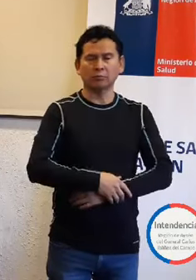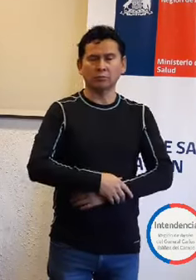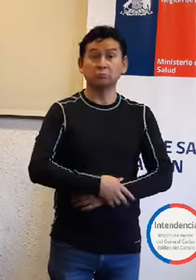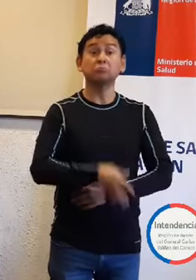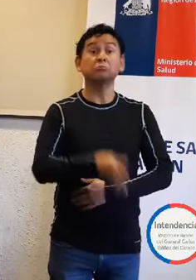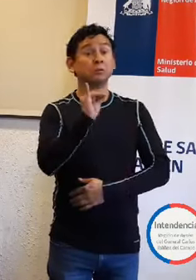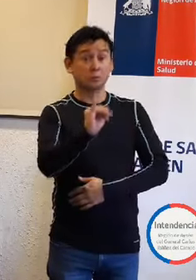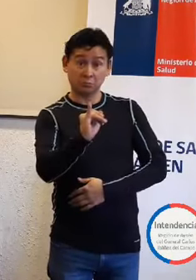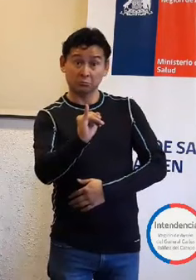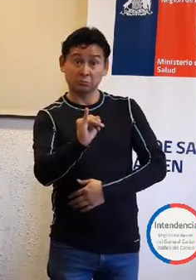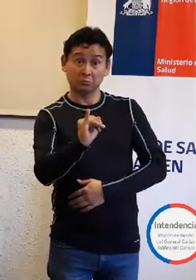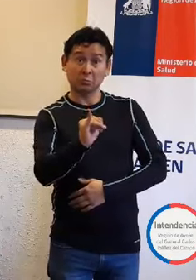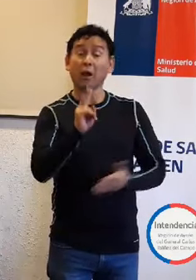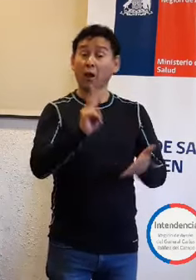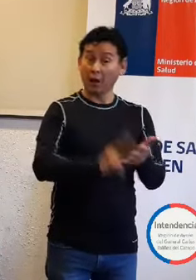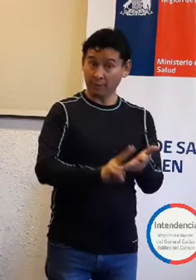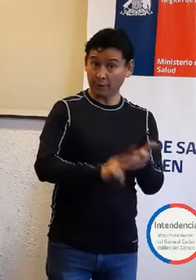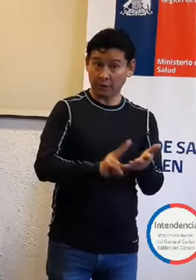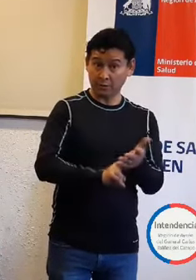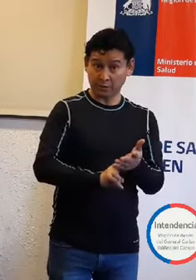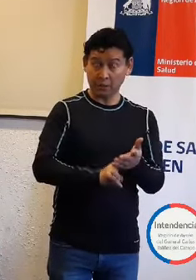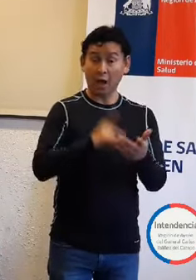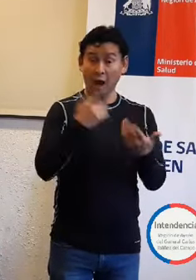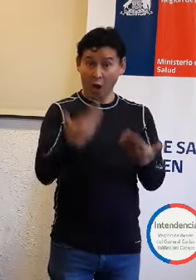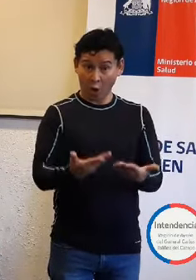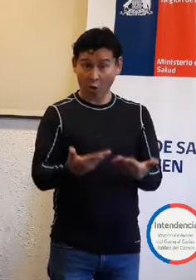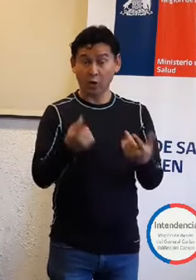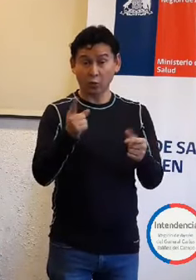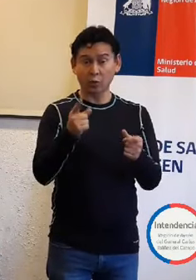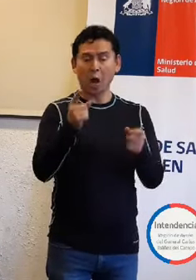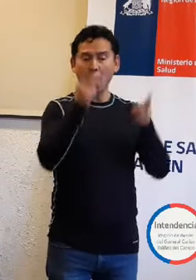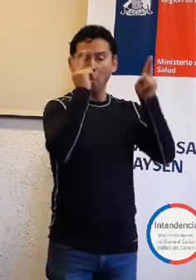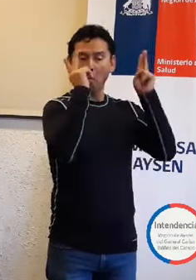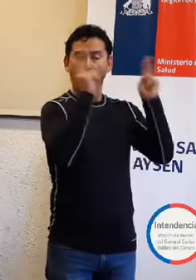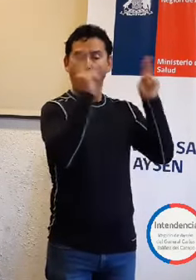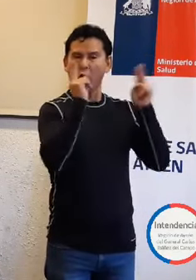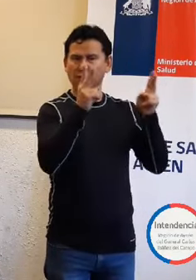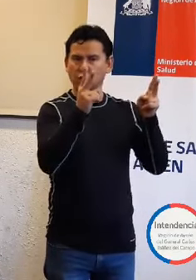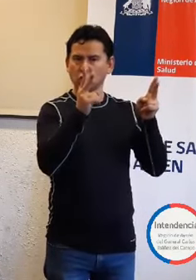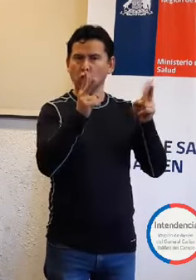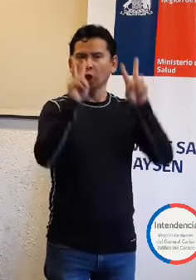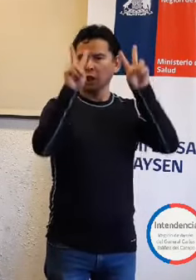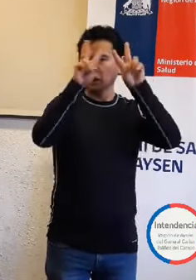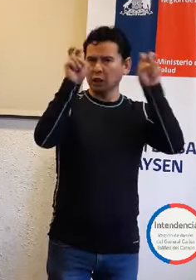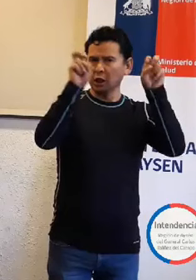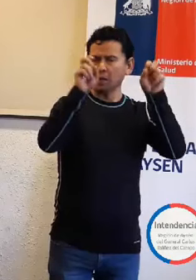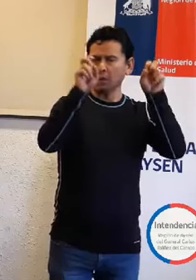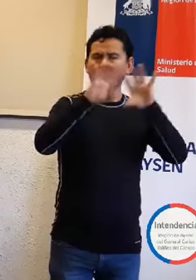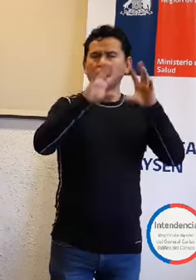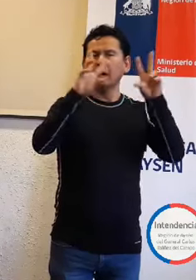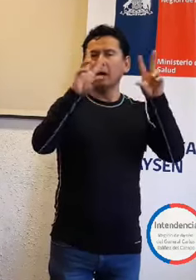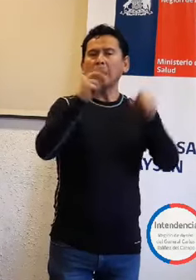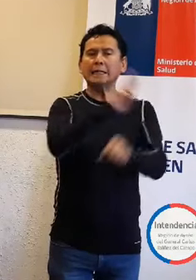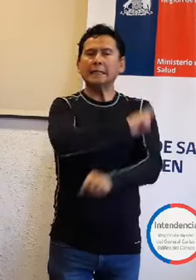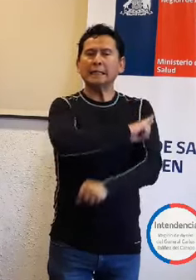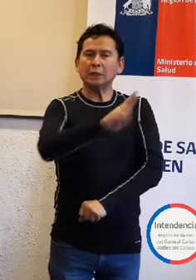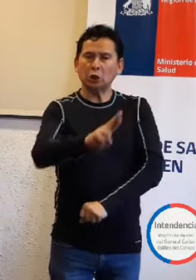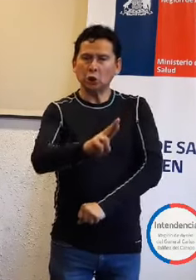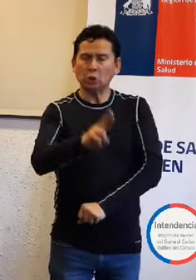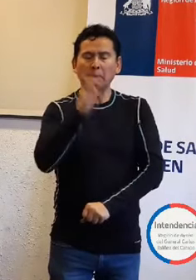Sí, la verdad es que lo que se está levantando es una prohibición exclusiva al mundo religioso para